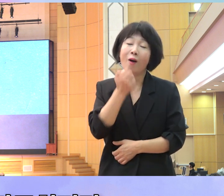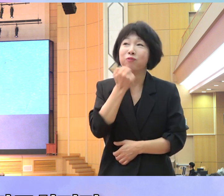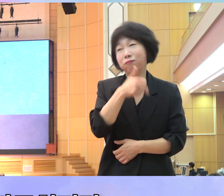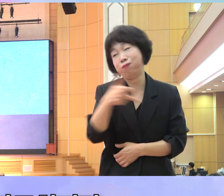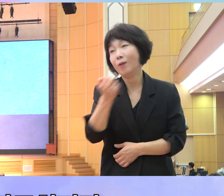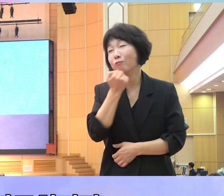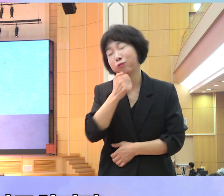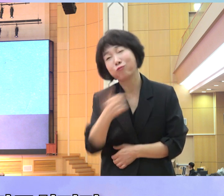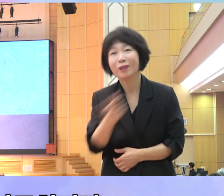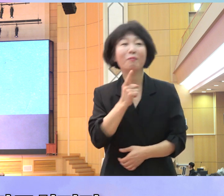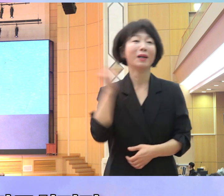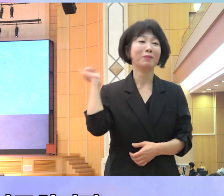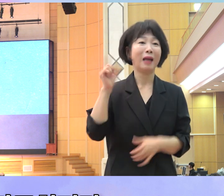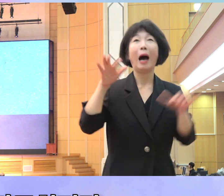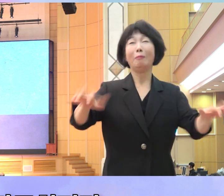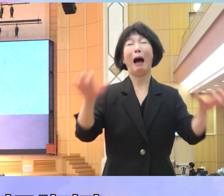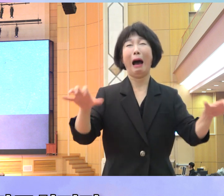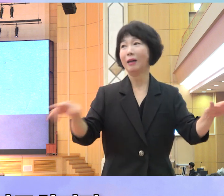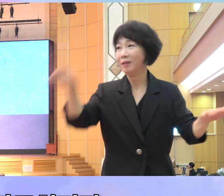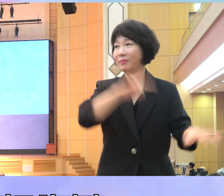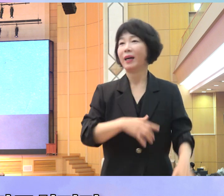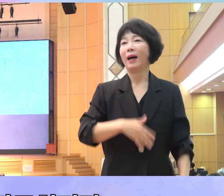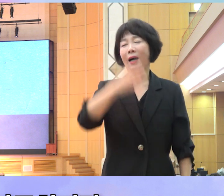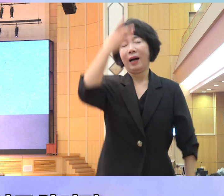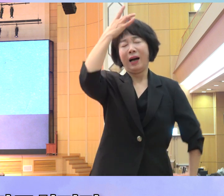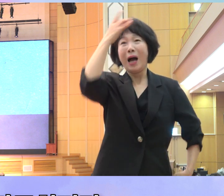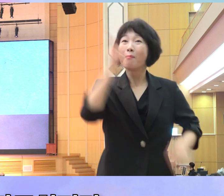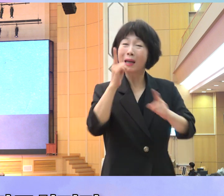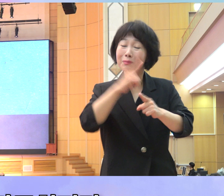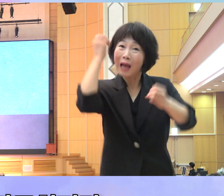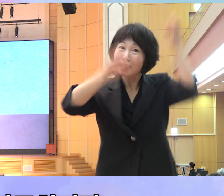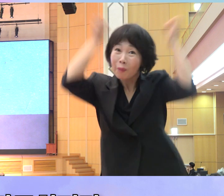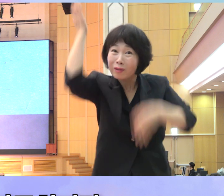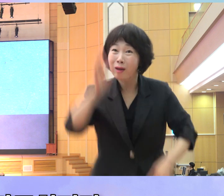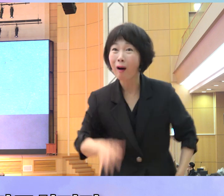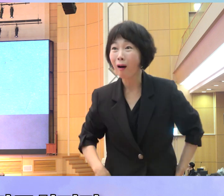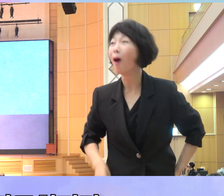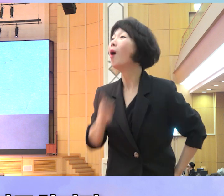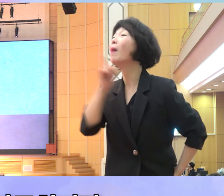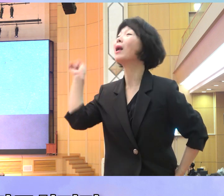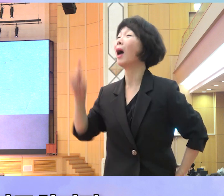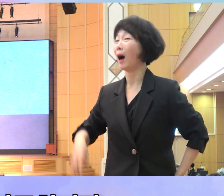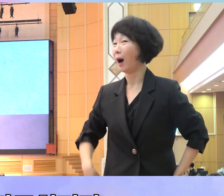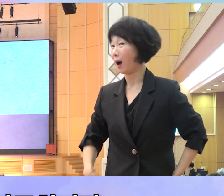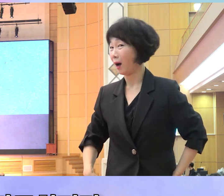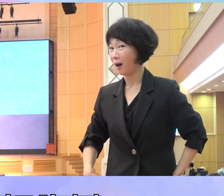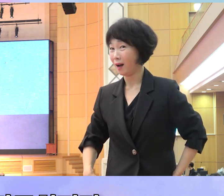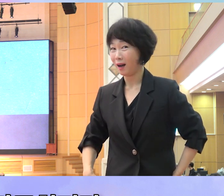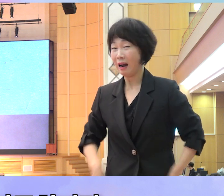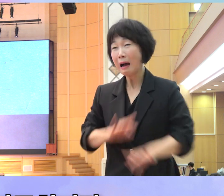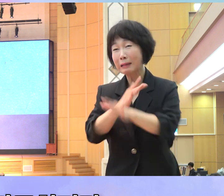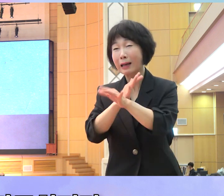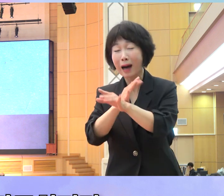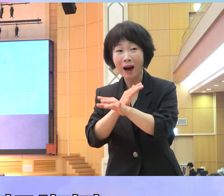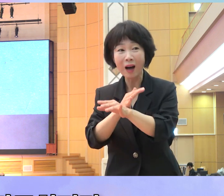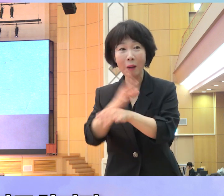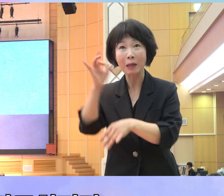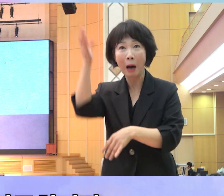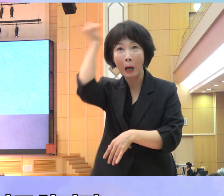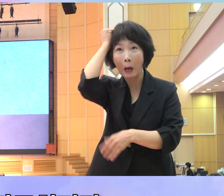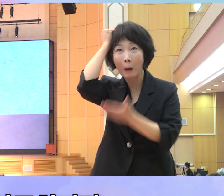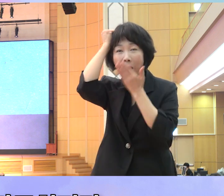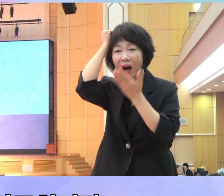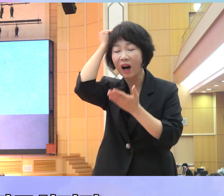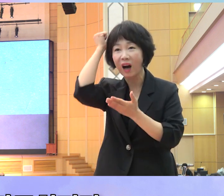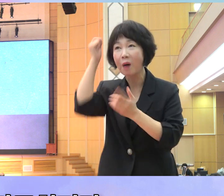아니 설교에서 그거는 여러분들 설교 들으실 때 조금 원활하게 들으시라고. 힘드니까 계속 성경